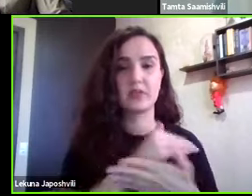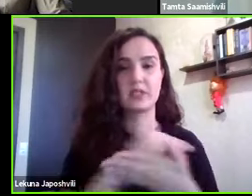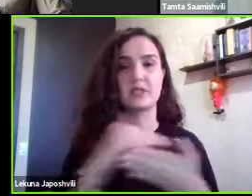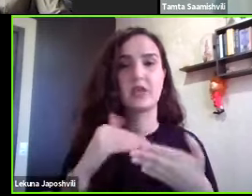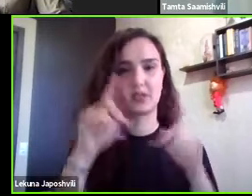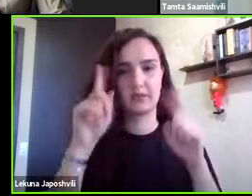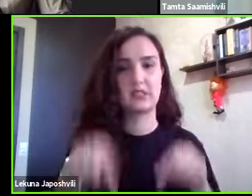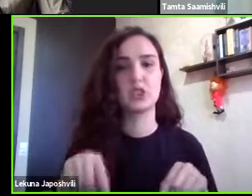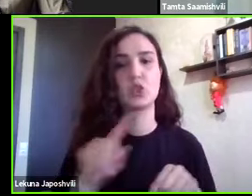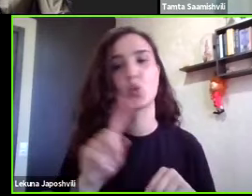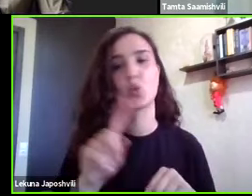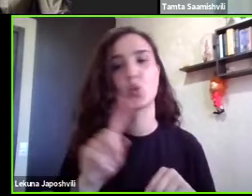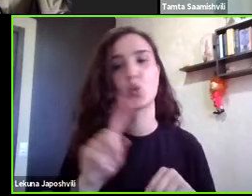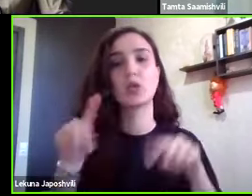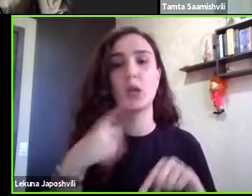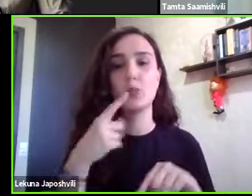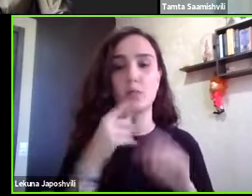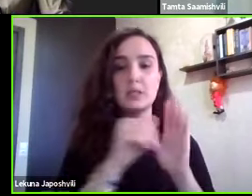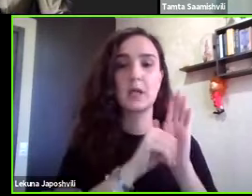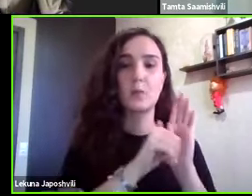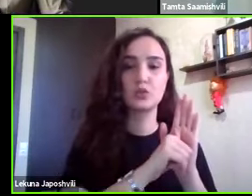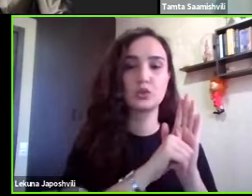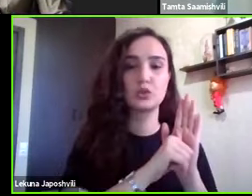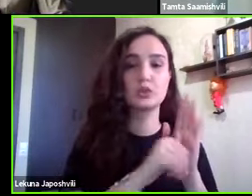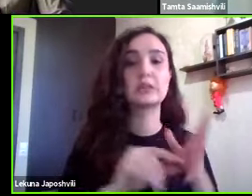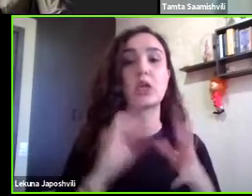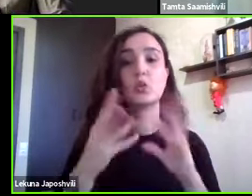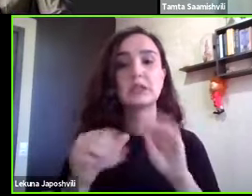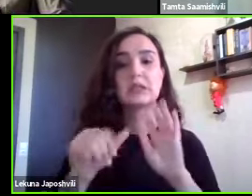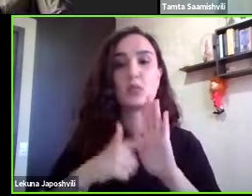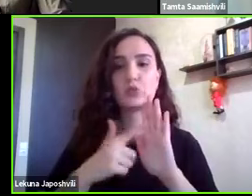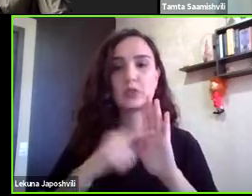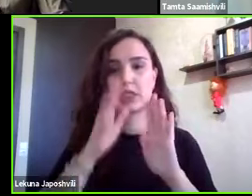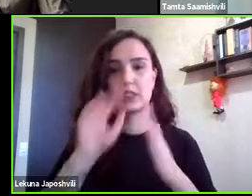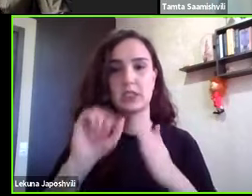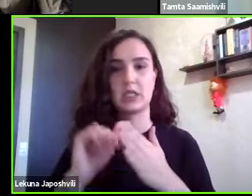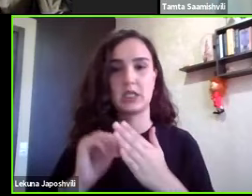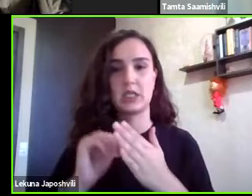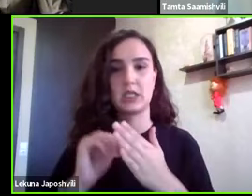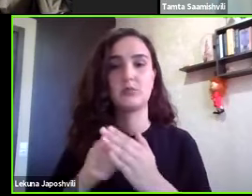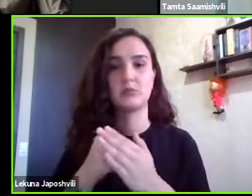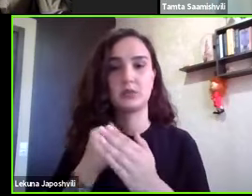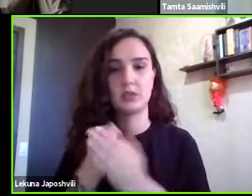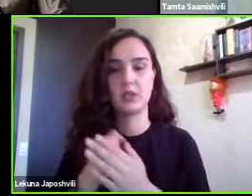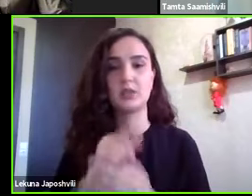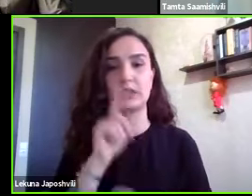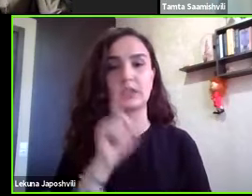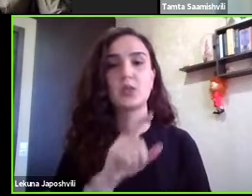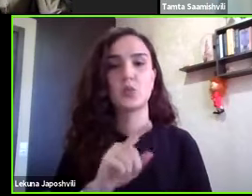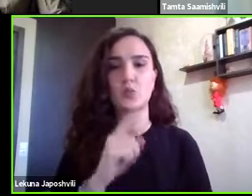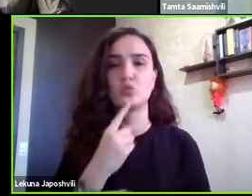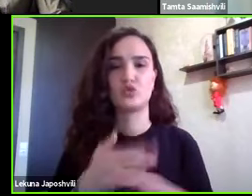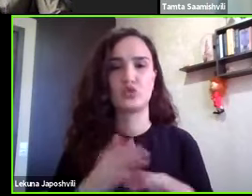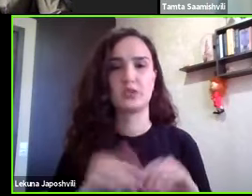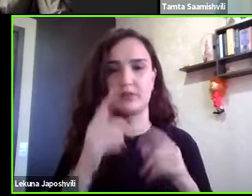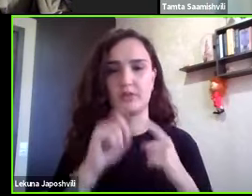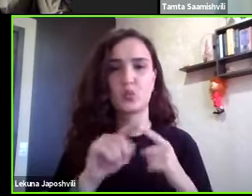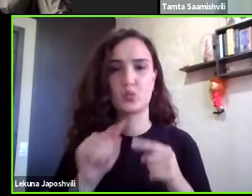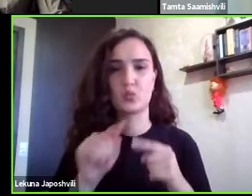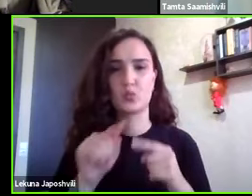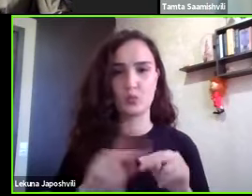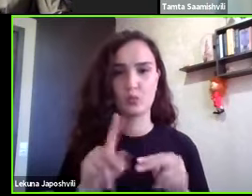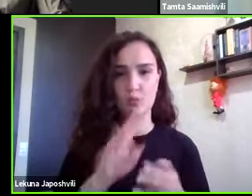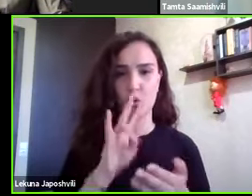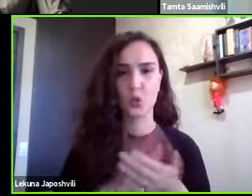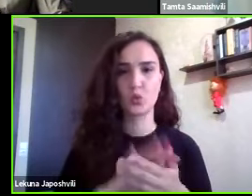ვიცით რომ ზოგი ეძახის 60 მაგრამ ერთადერთად 70 წლის მიტანებულ თაობას უჭირს ამ ვირუსის გადატანა იმიტომ რომ